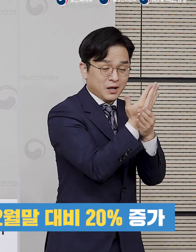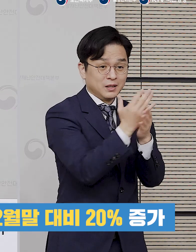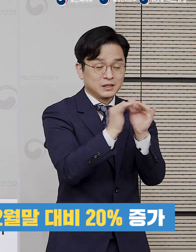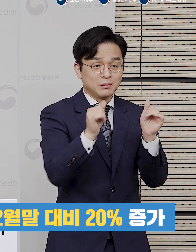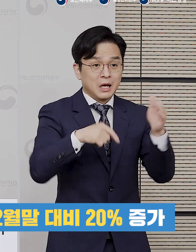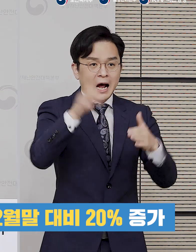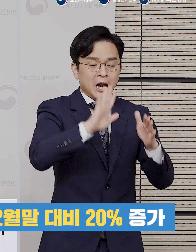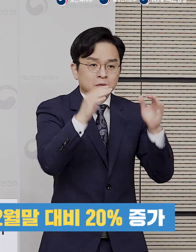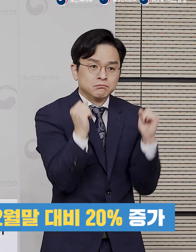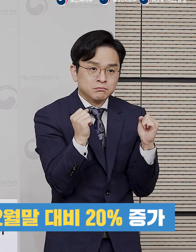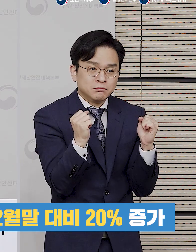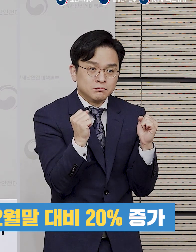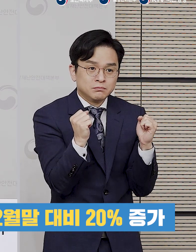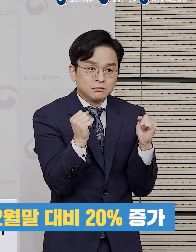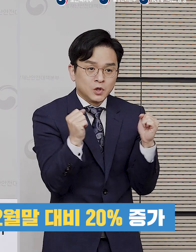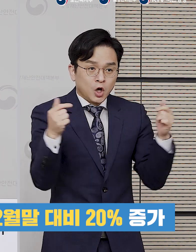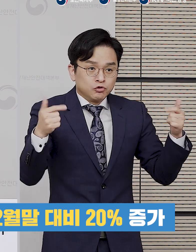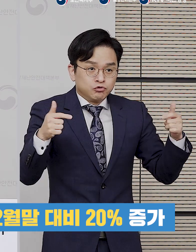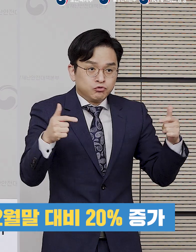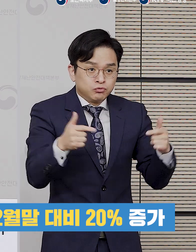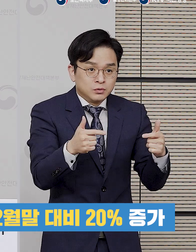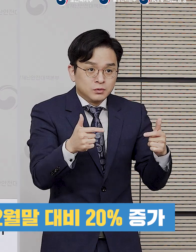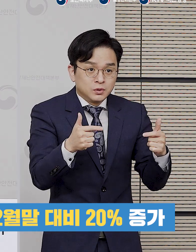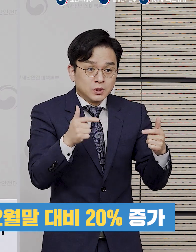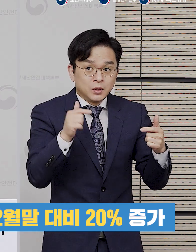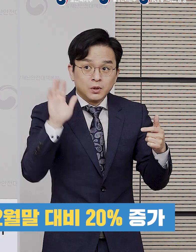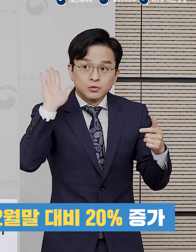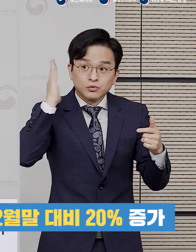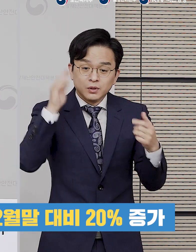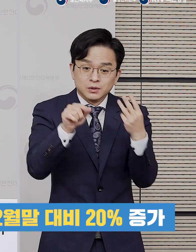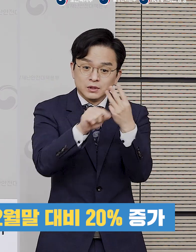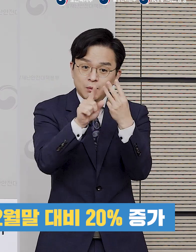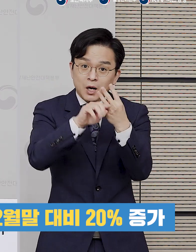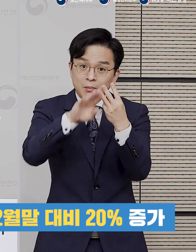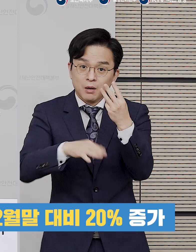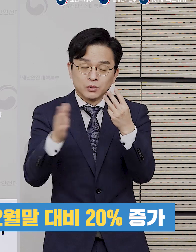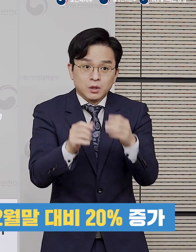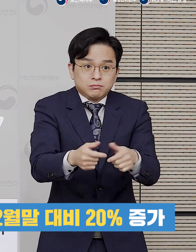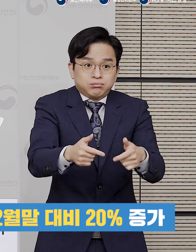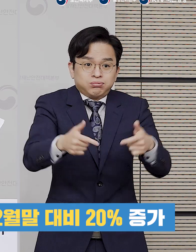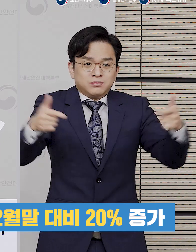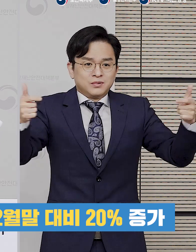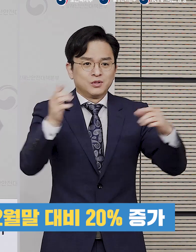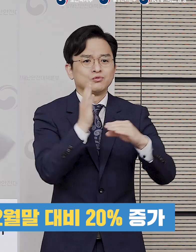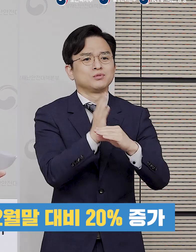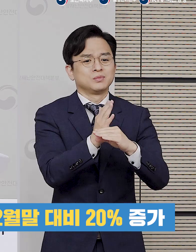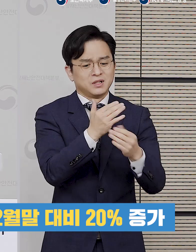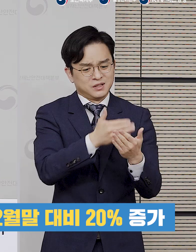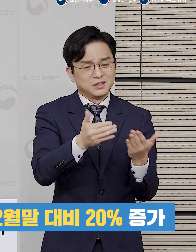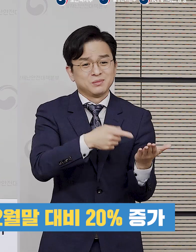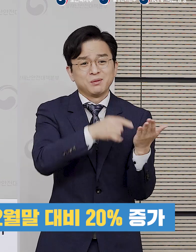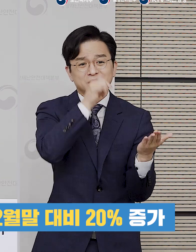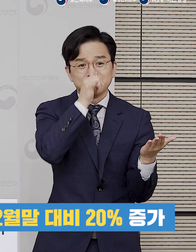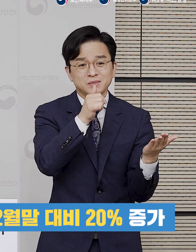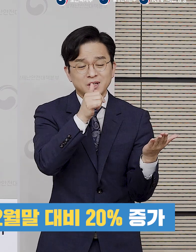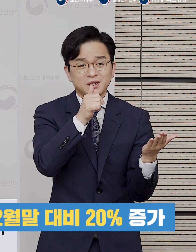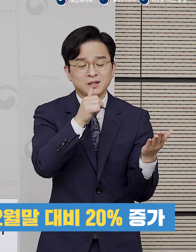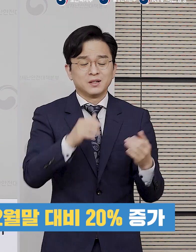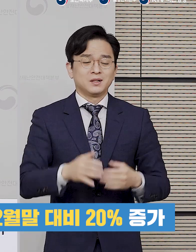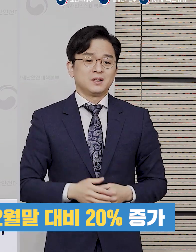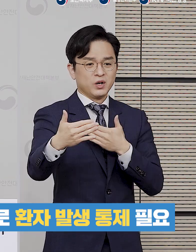보시면 이렇게 늘었었던 것이 줄어들다가 다시 급격하게 늘어나는 듯한 이러한 추세를 보이고 있다는